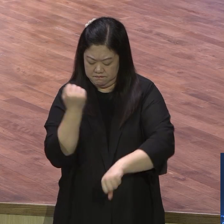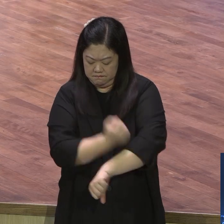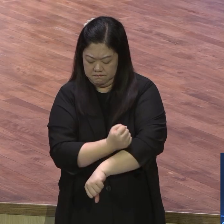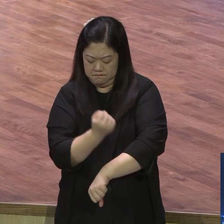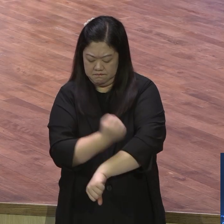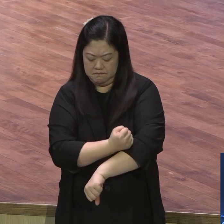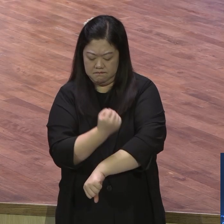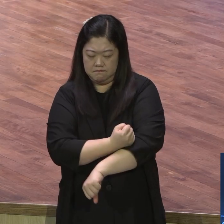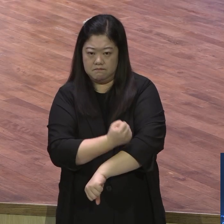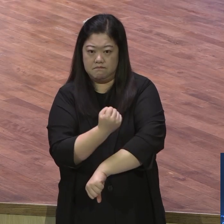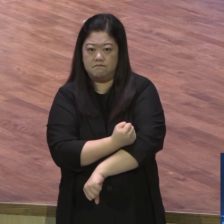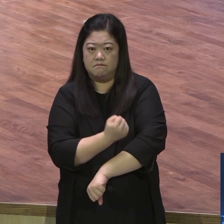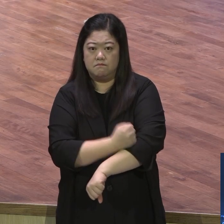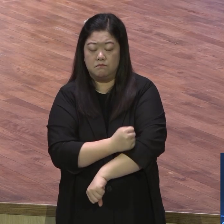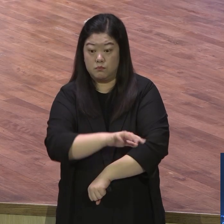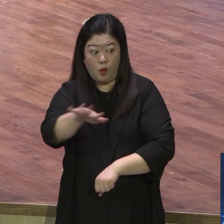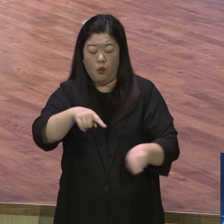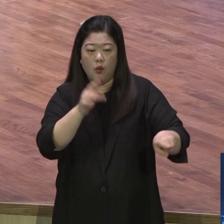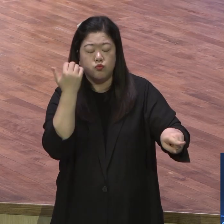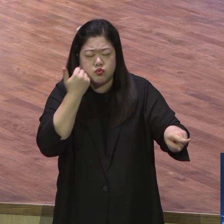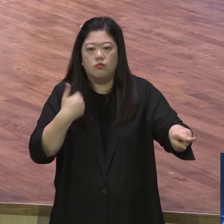아무도 모른다니까요